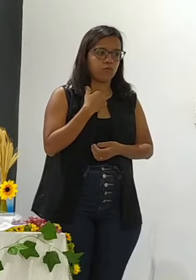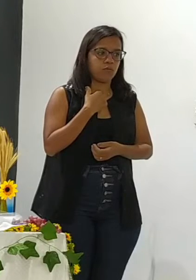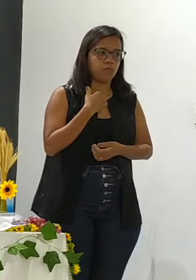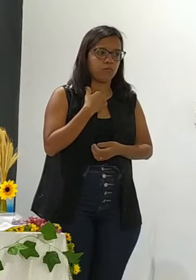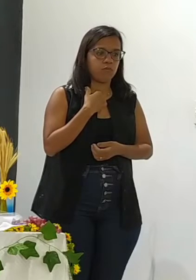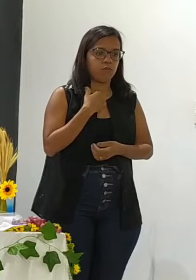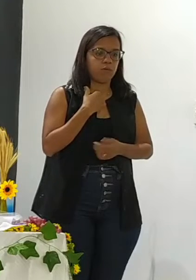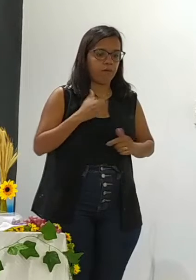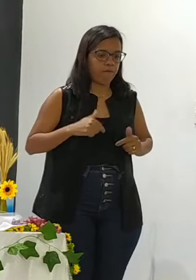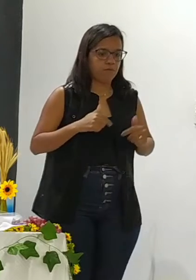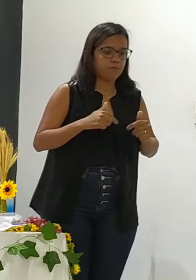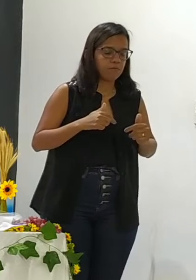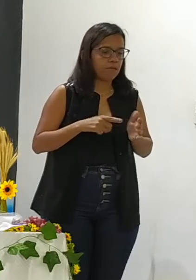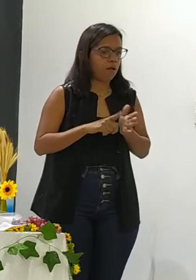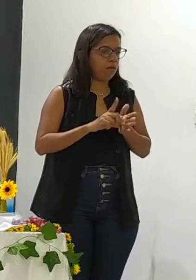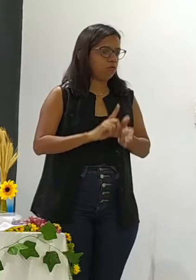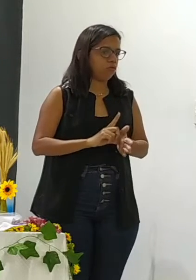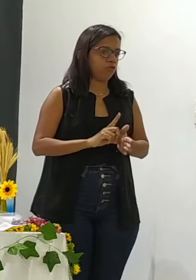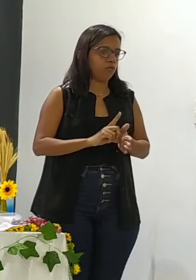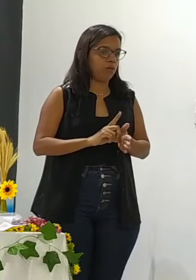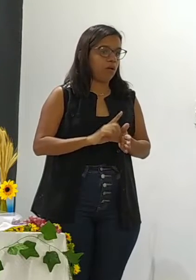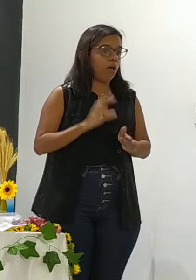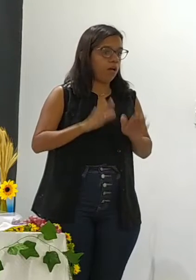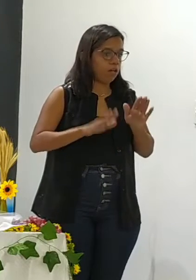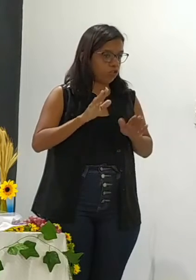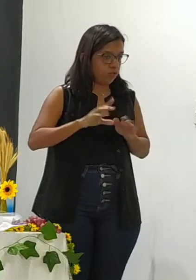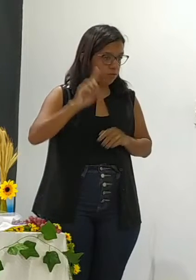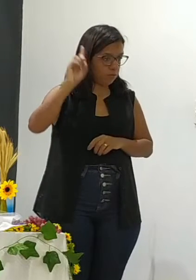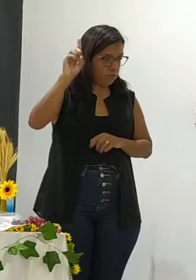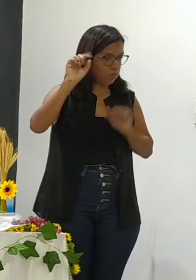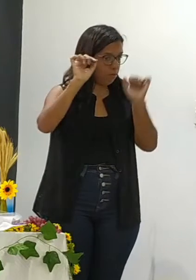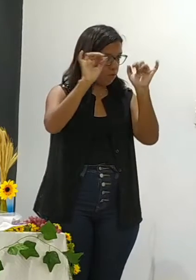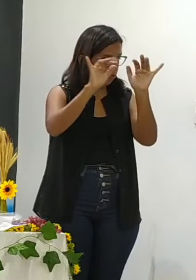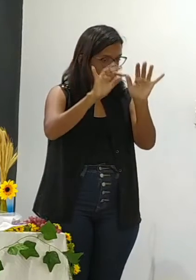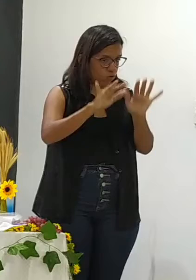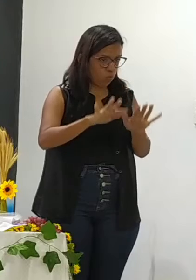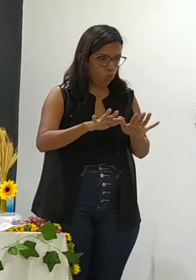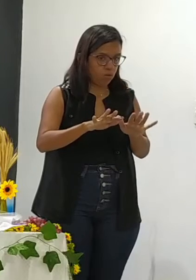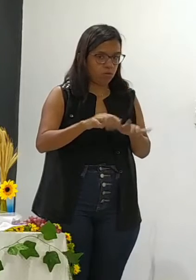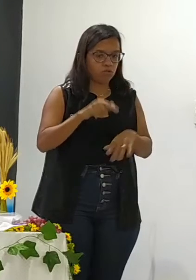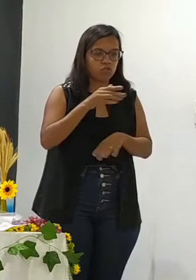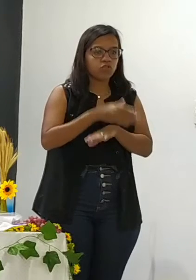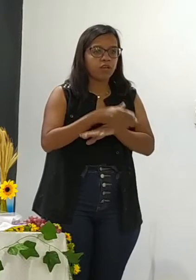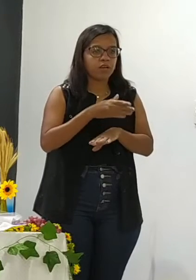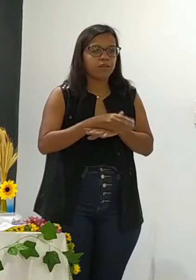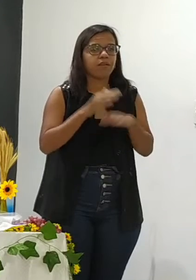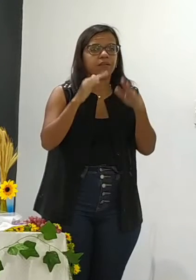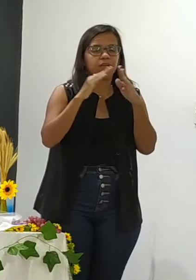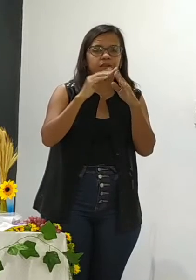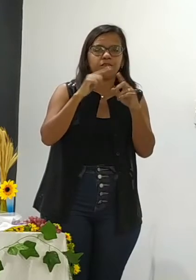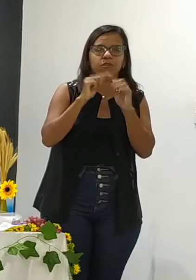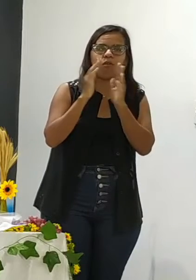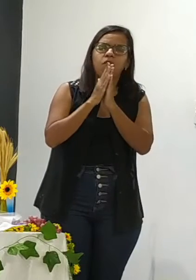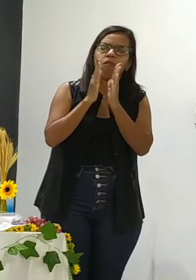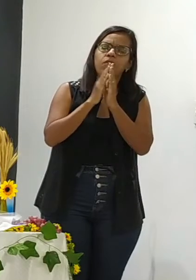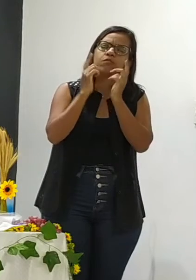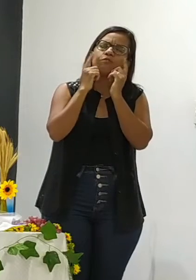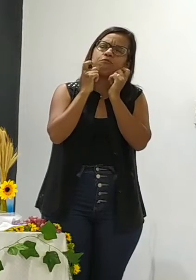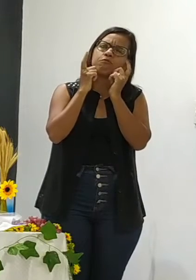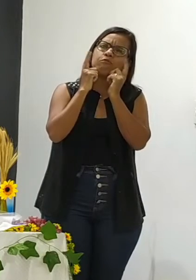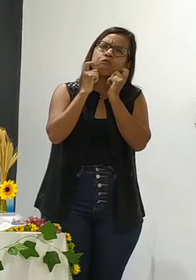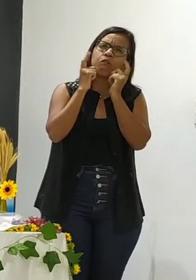à frente. Às vezes Deus ele nos abençoa, a gente chega aqui dentro da igreja, ora,